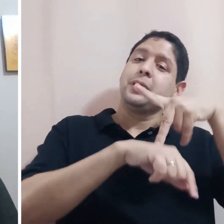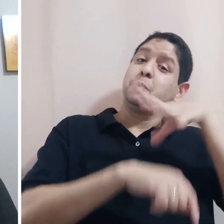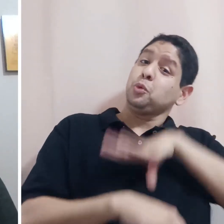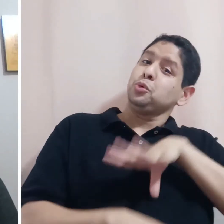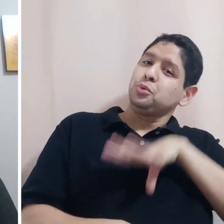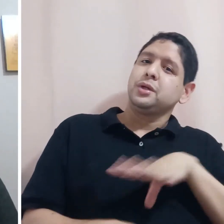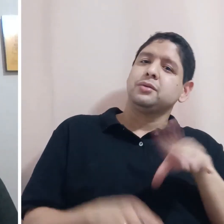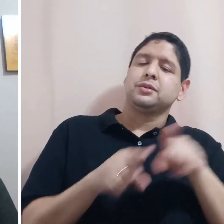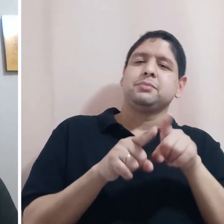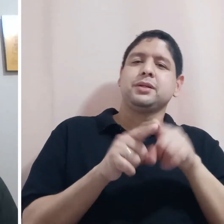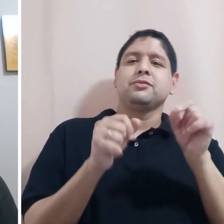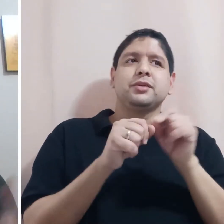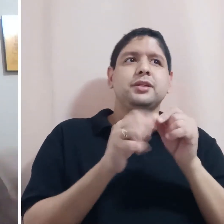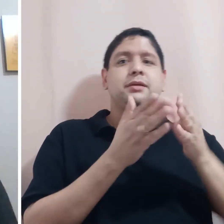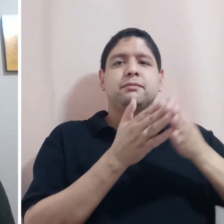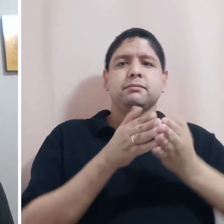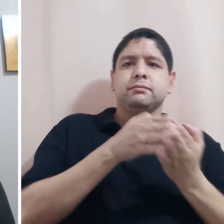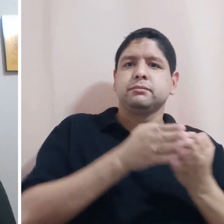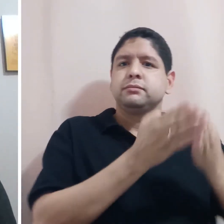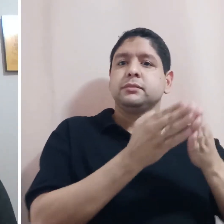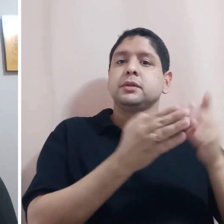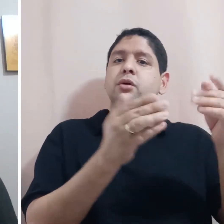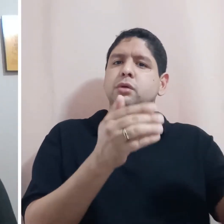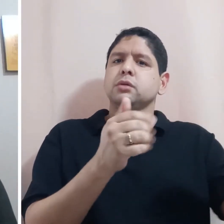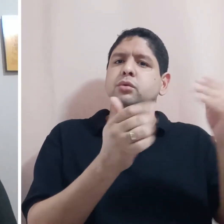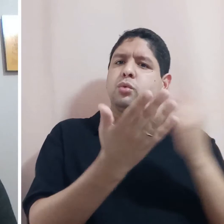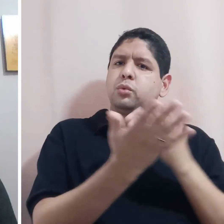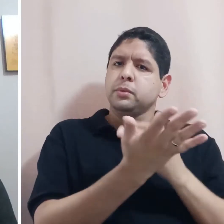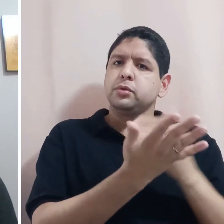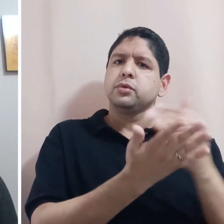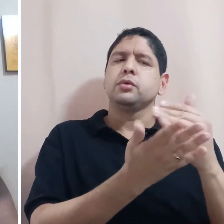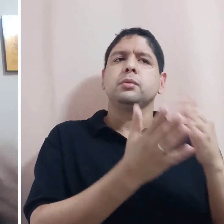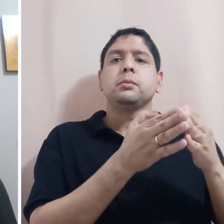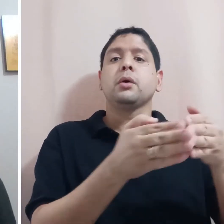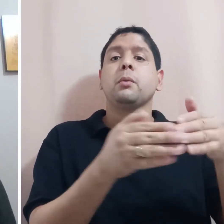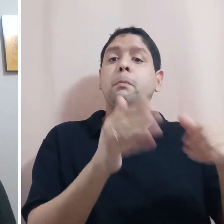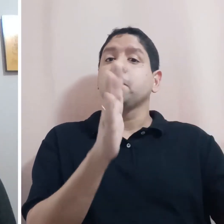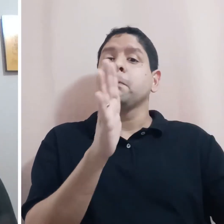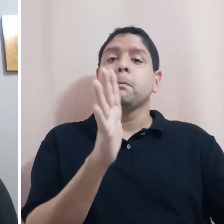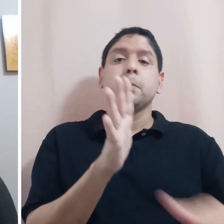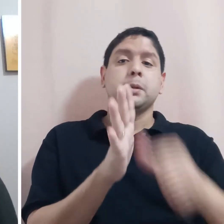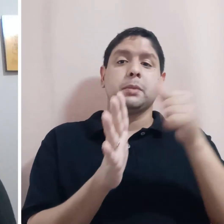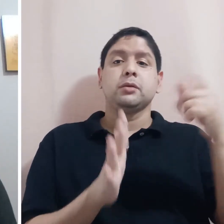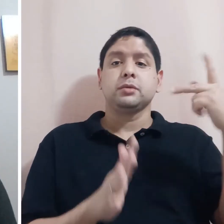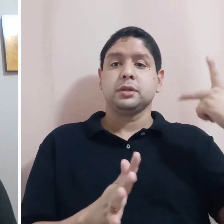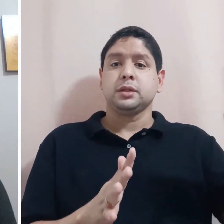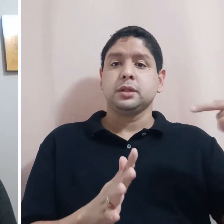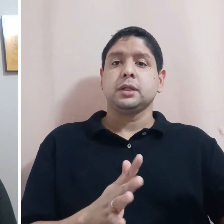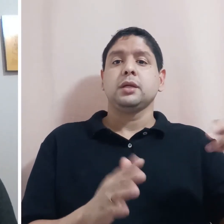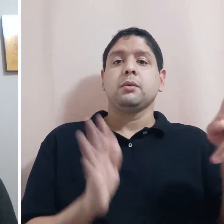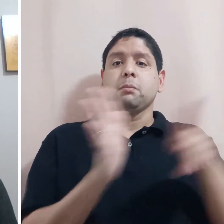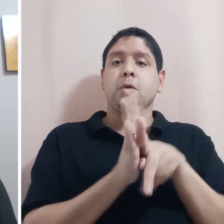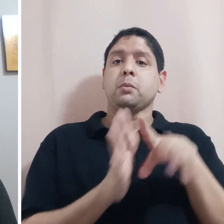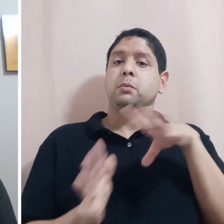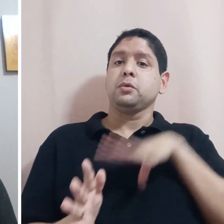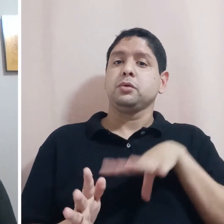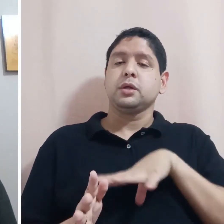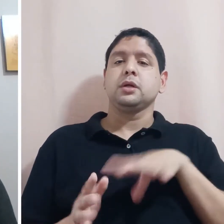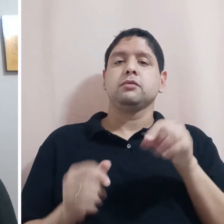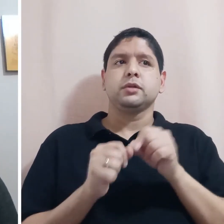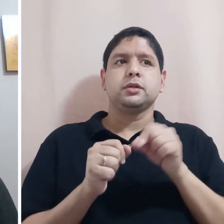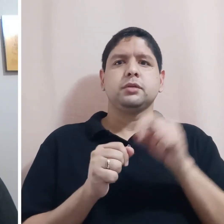navegador importante da história de Portugal, que era o Vasco da Gama, e que foi então a expedição dele, comandada por ele, né, foi a